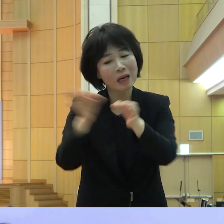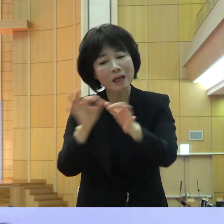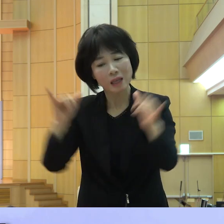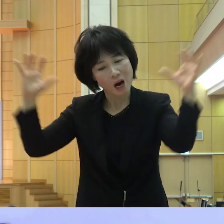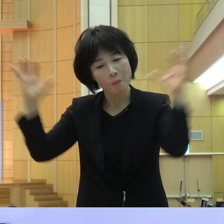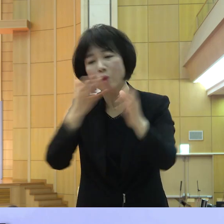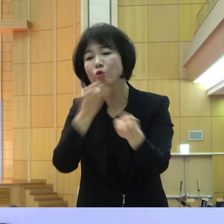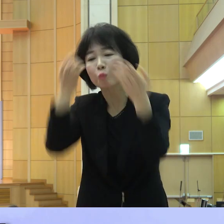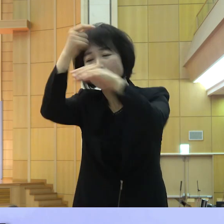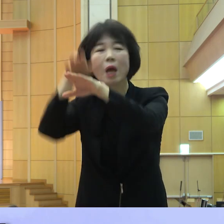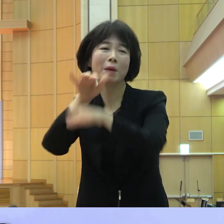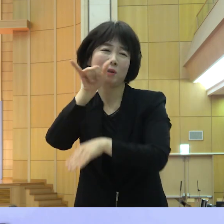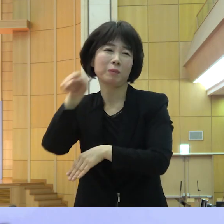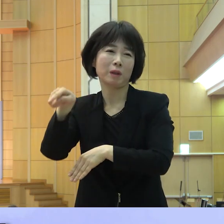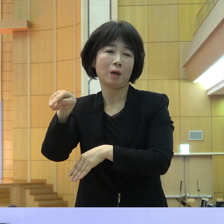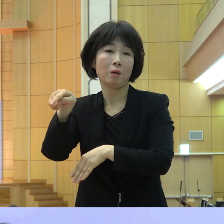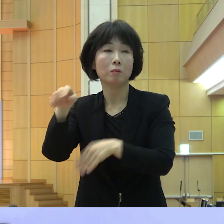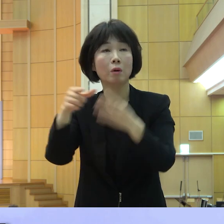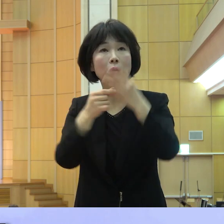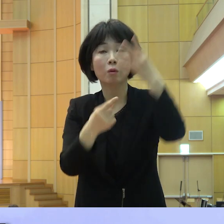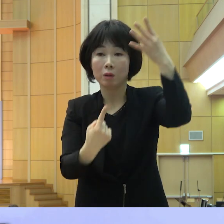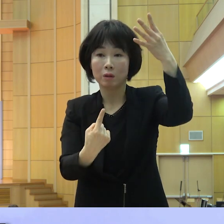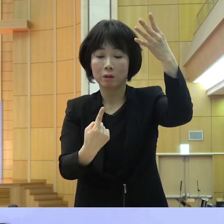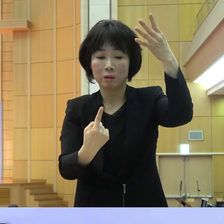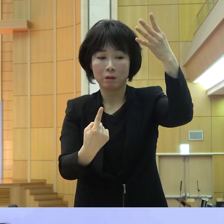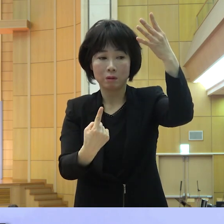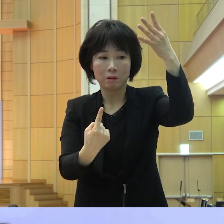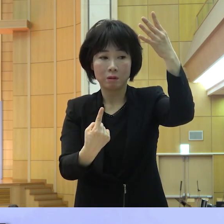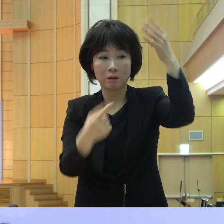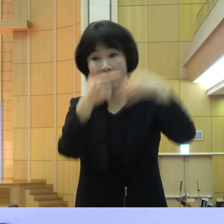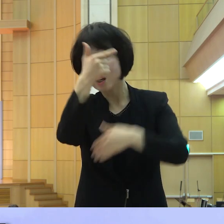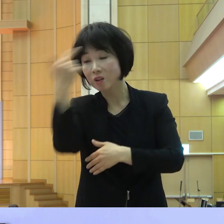있습니다. 밤 7시 30분에는